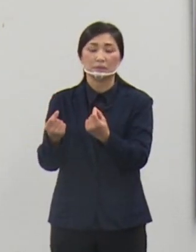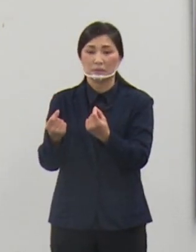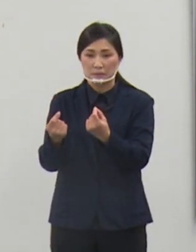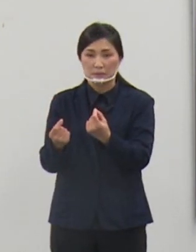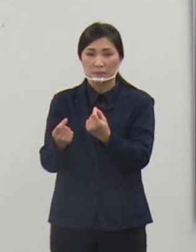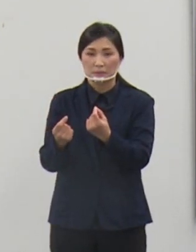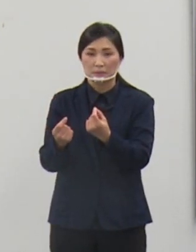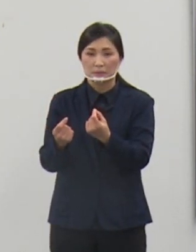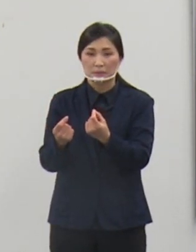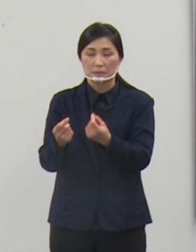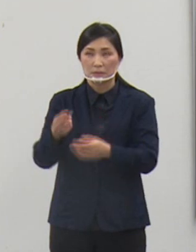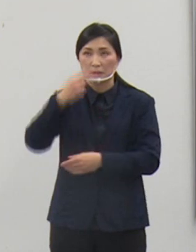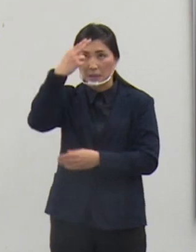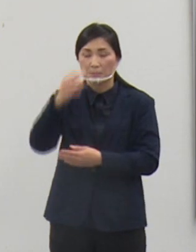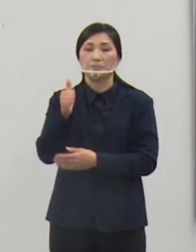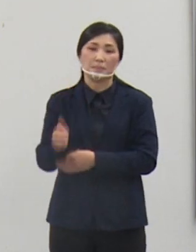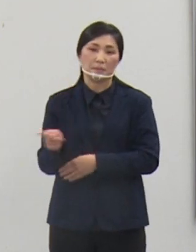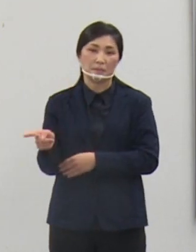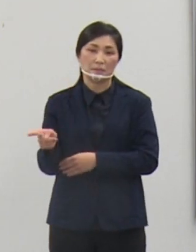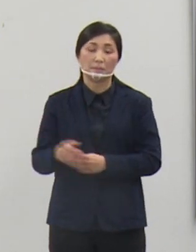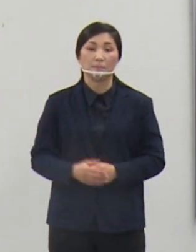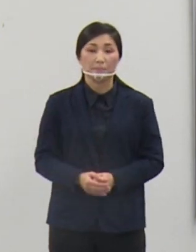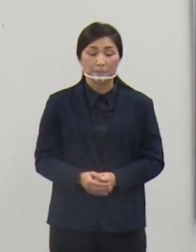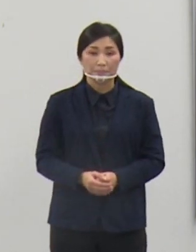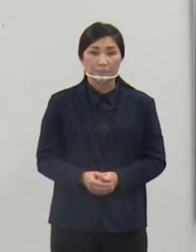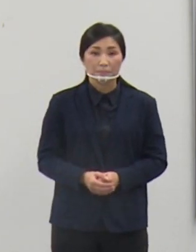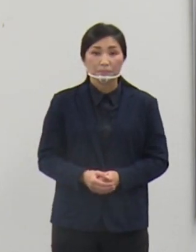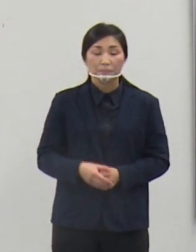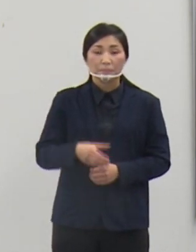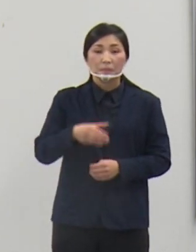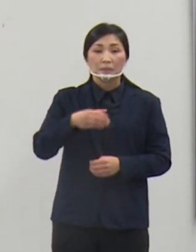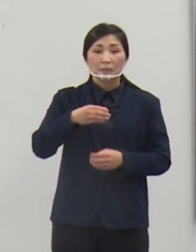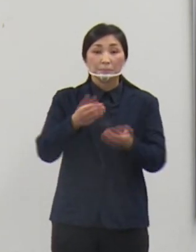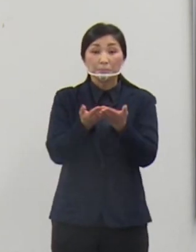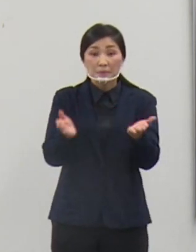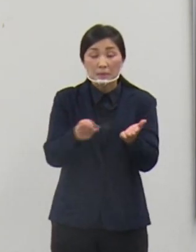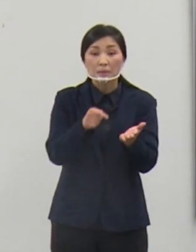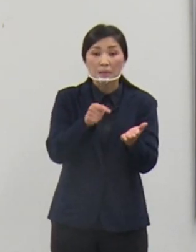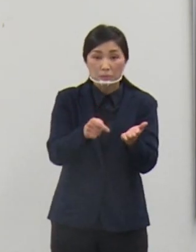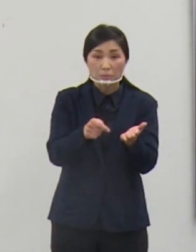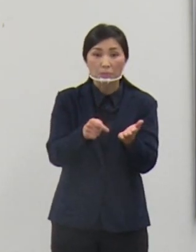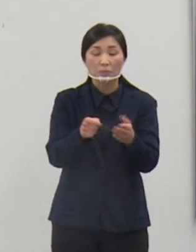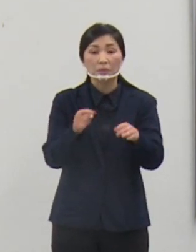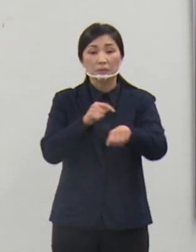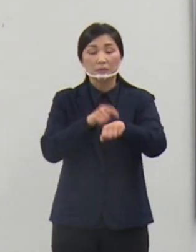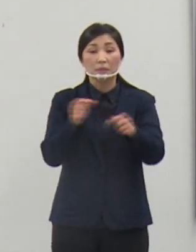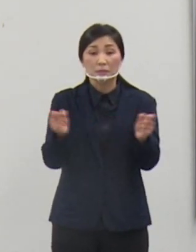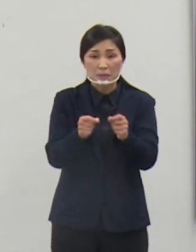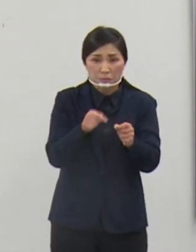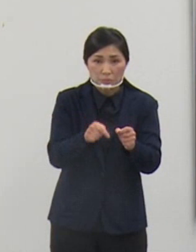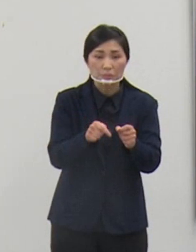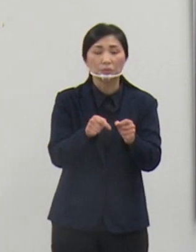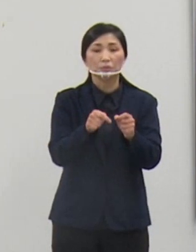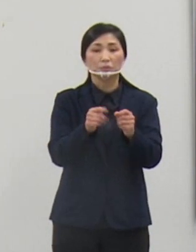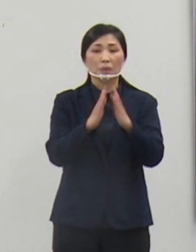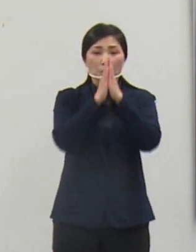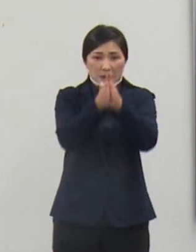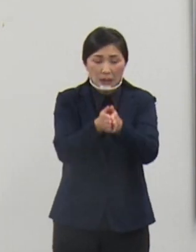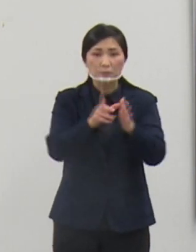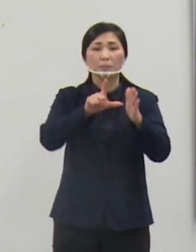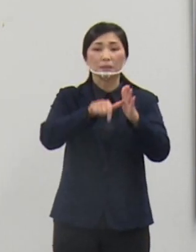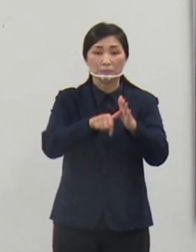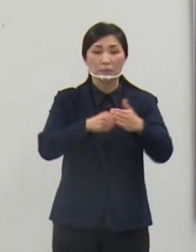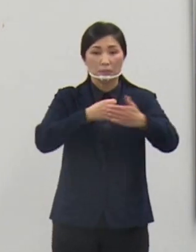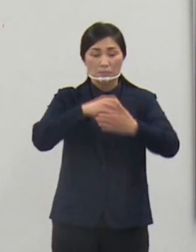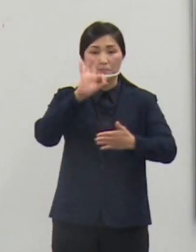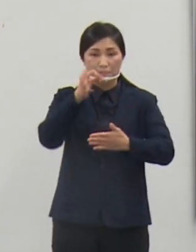たします。なお飲食店への営業時間短縮の要請を行い応じていただいた場合には協力金をお支払いいた